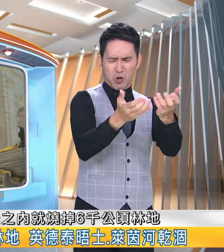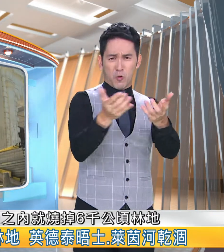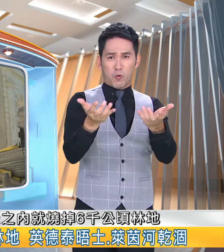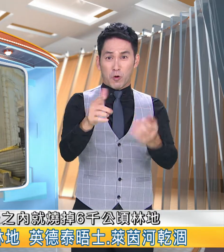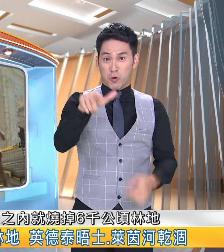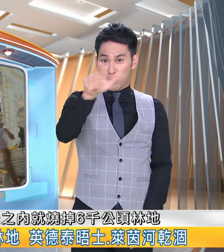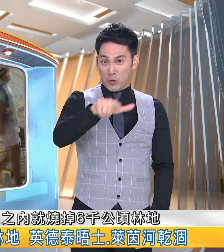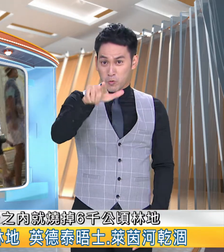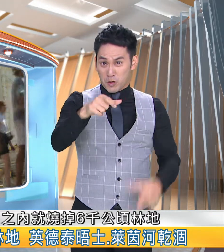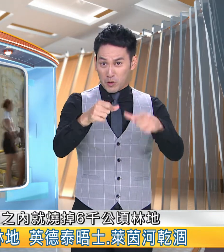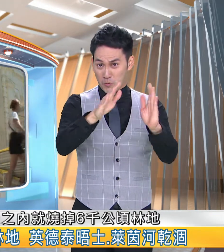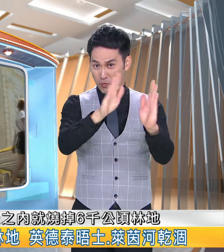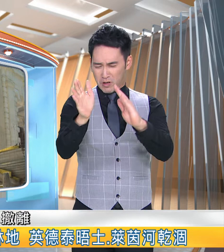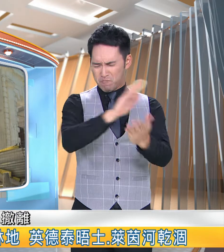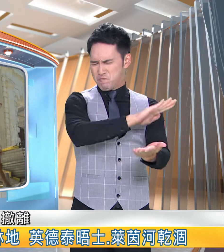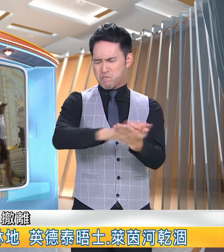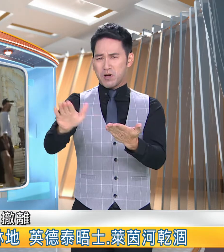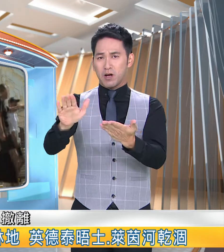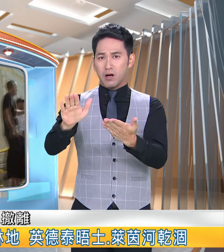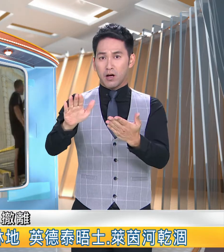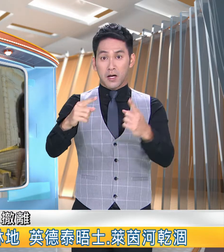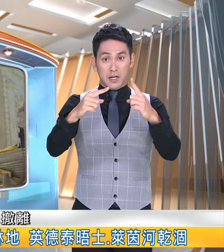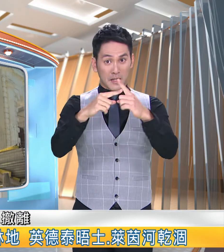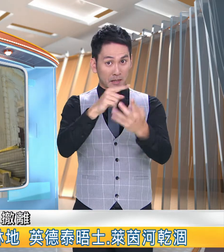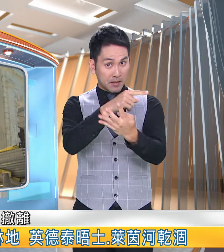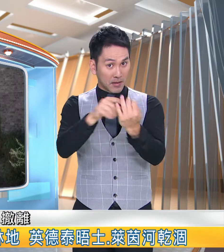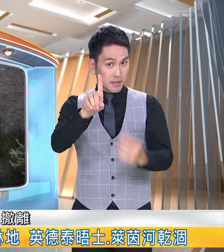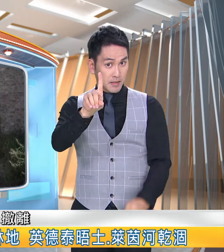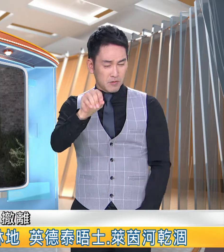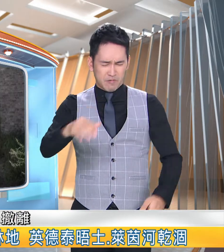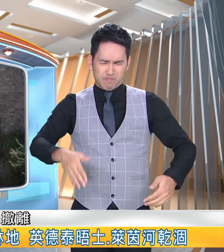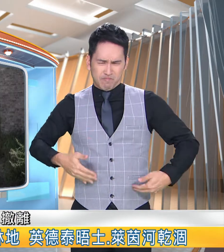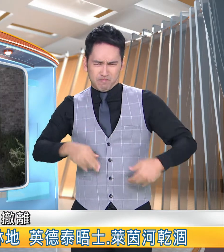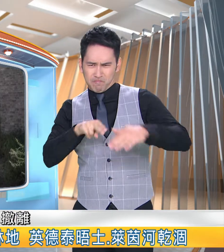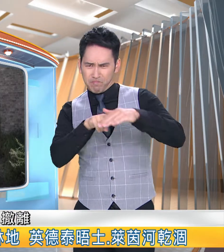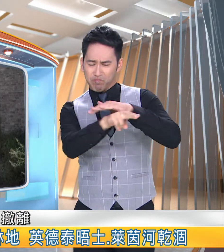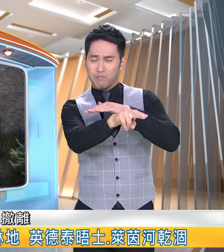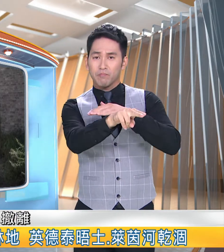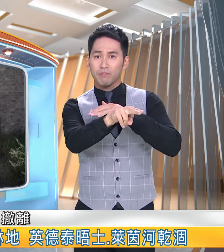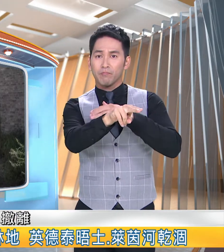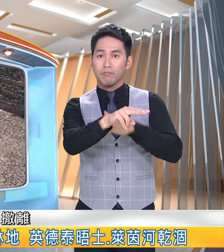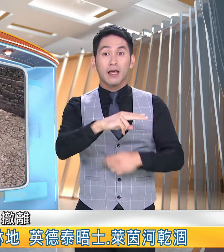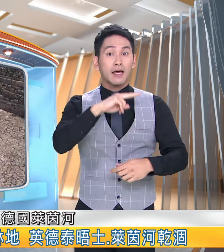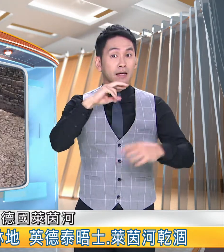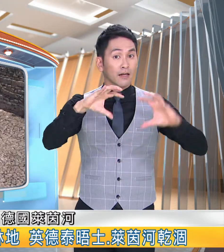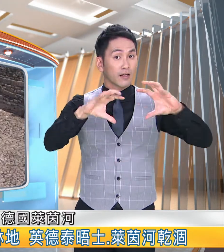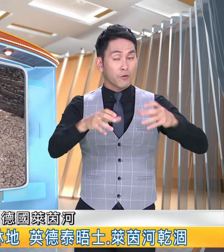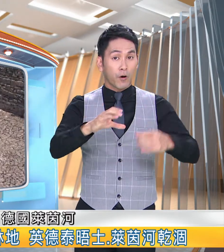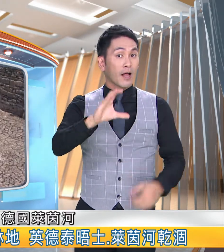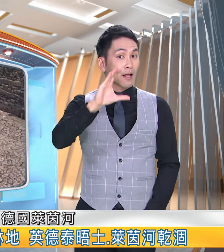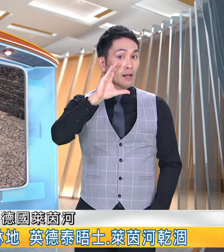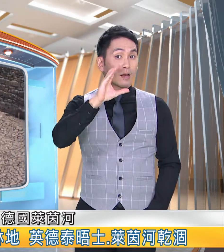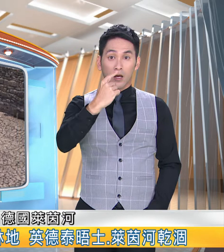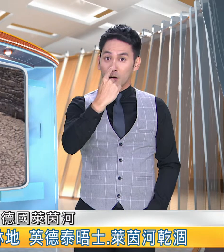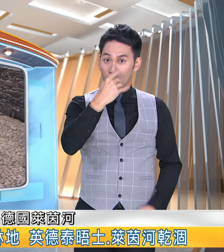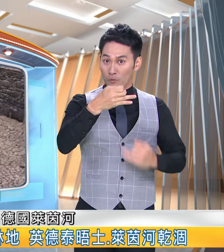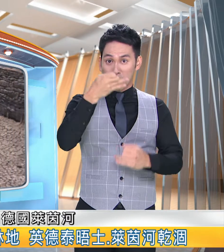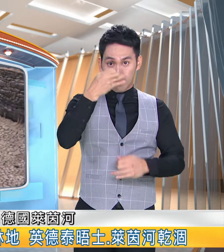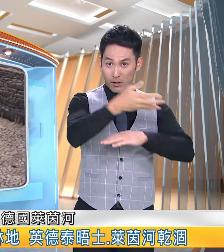6000公顷林地，上万人被迫紧急撤离。而英国的泰晤士河和